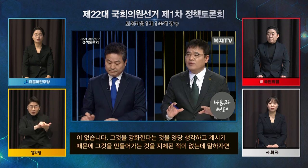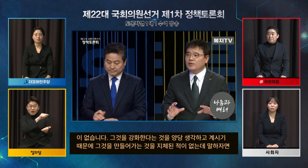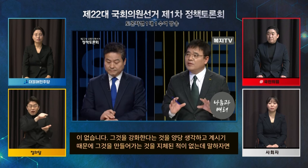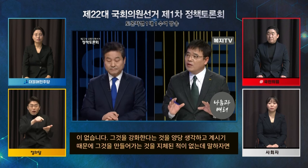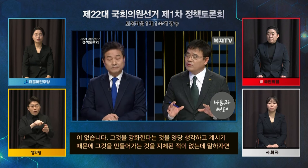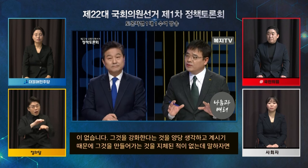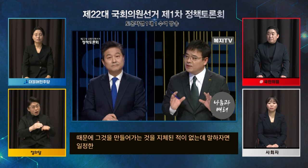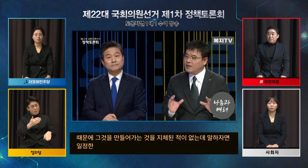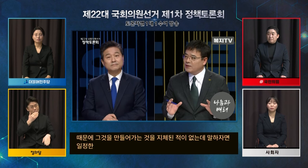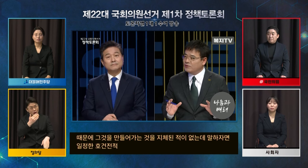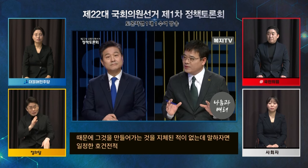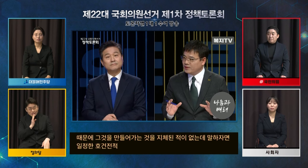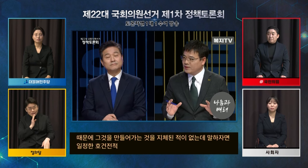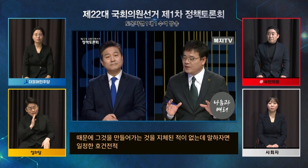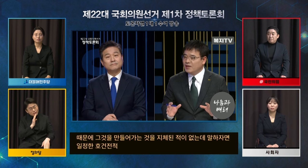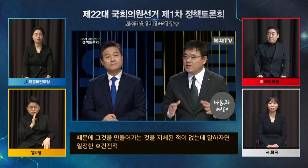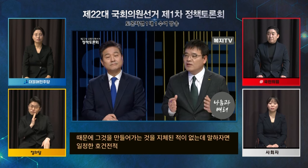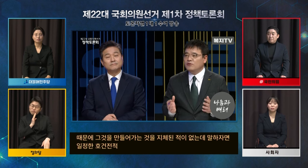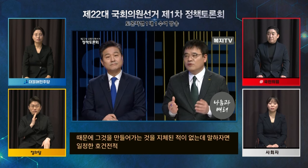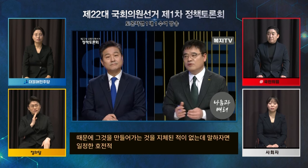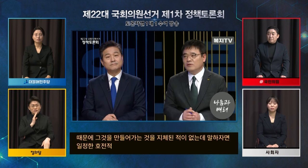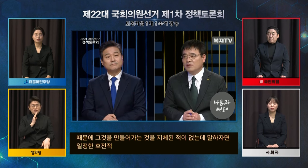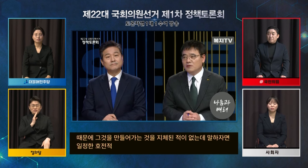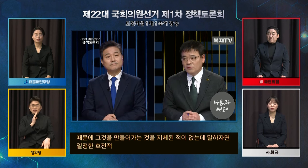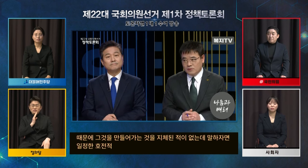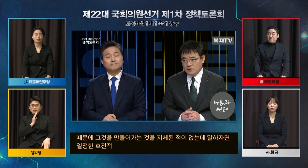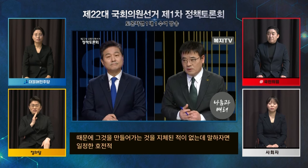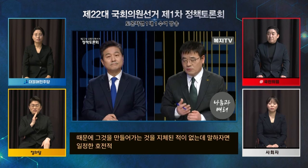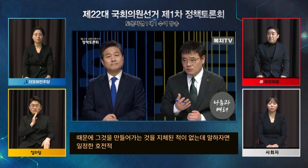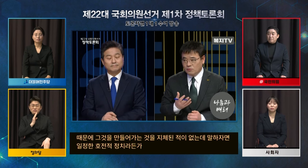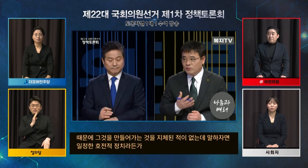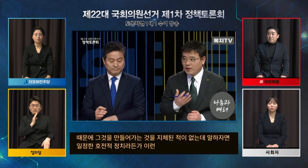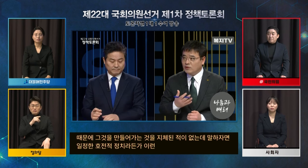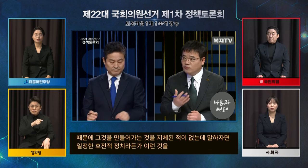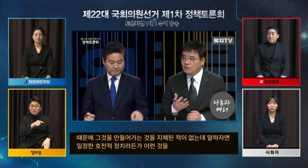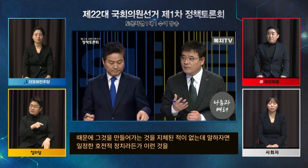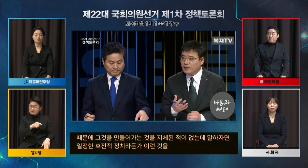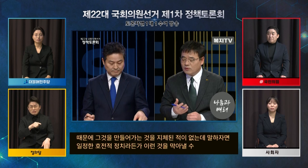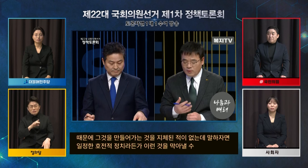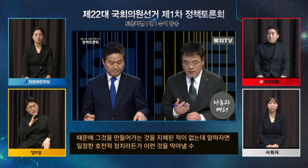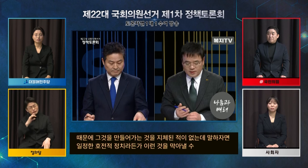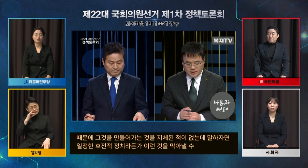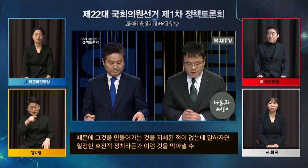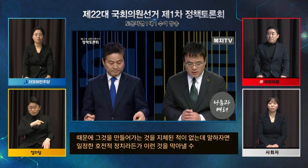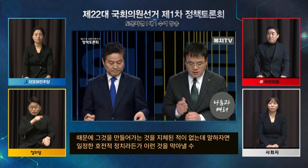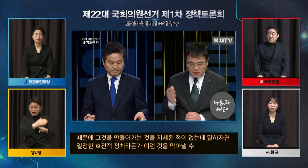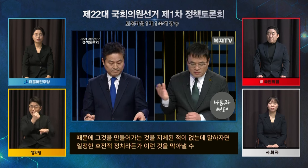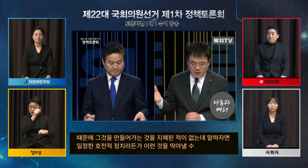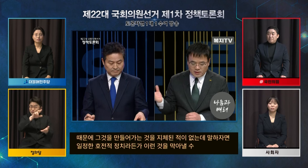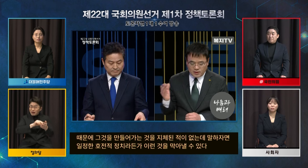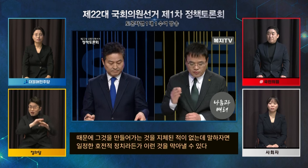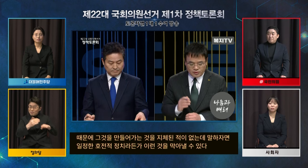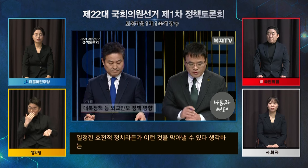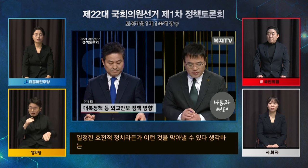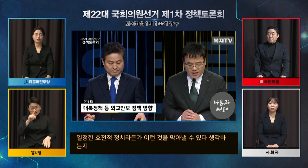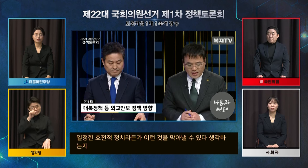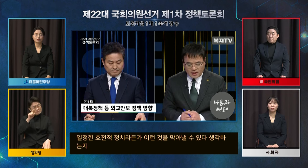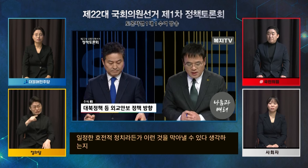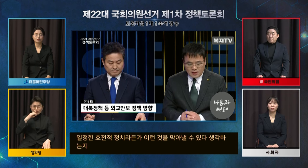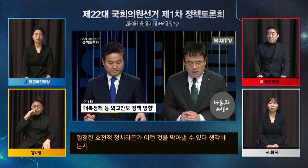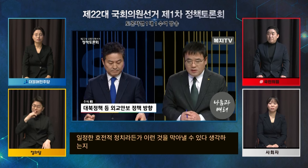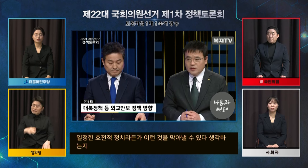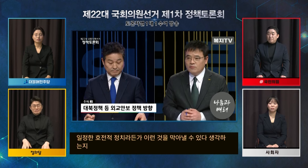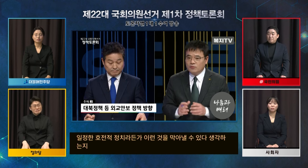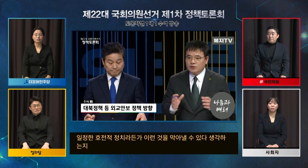막아낼 수 있다고 진짜 생각하는 건지 이런 게 저는 속으로는 굉장히 궁금합니다. 또 하나는 말씀해 주셔서 그런데